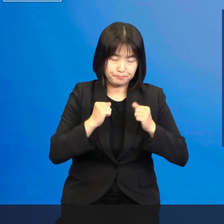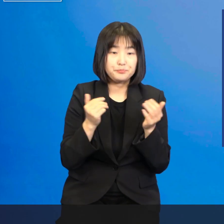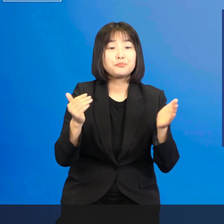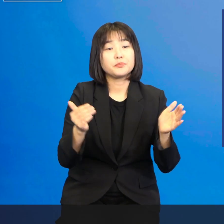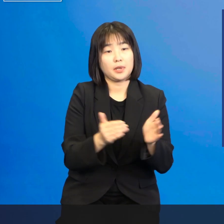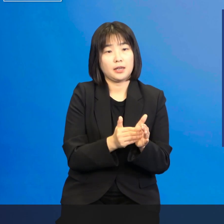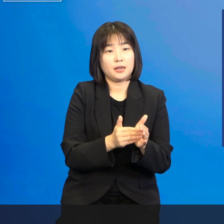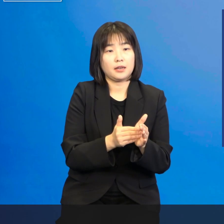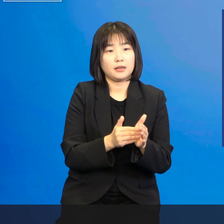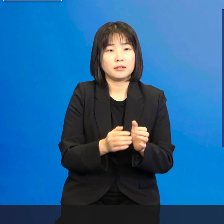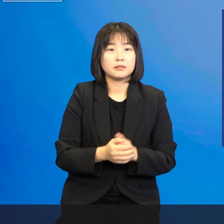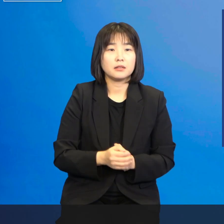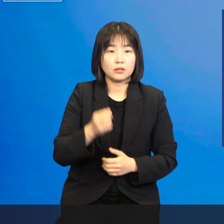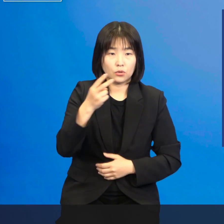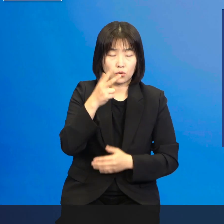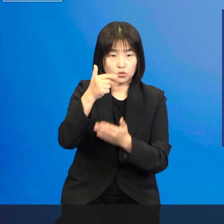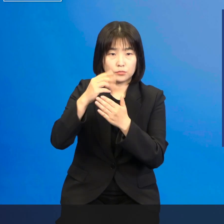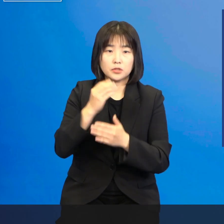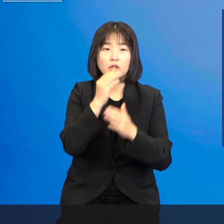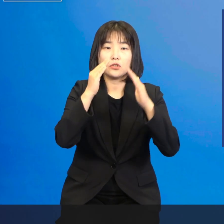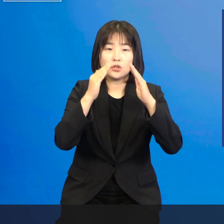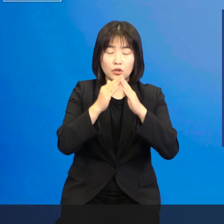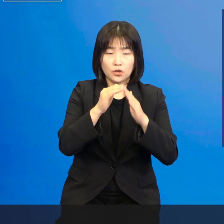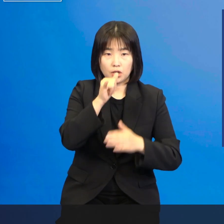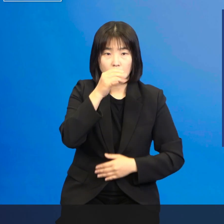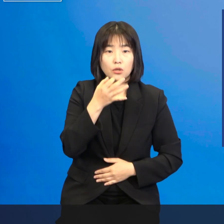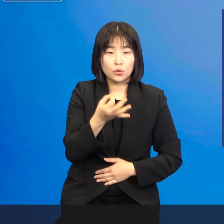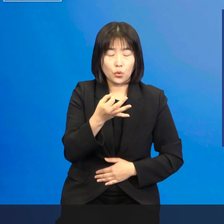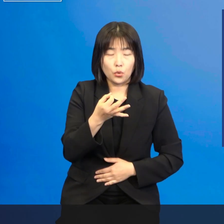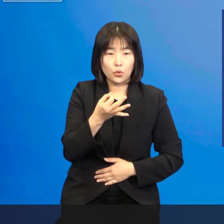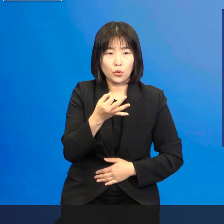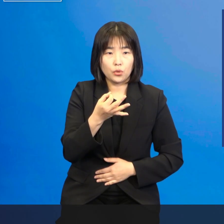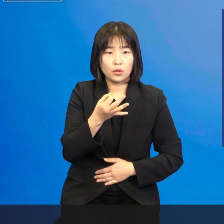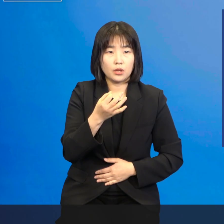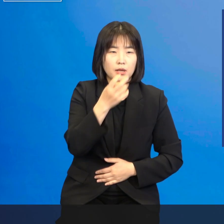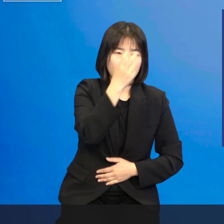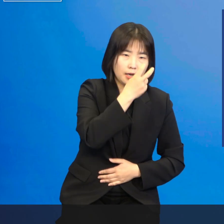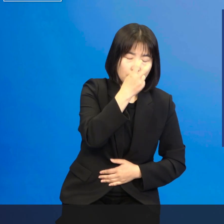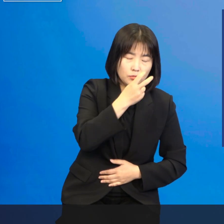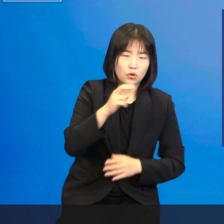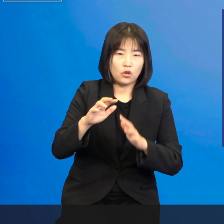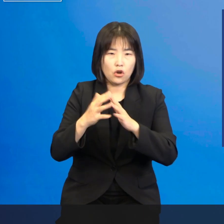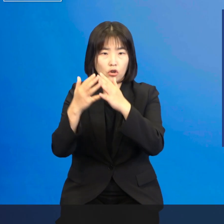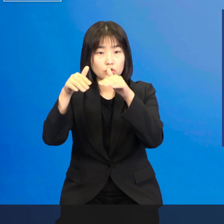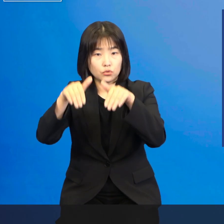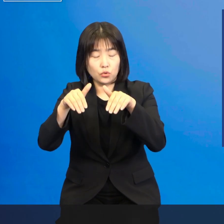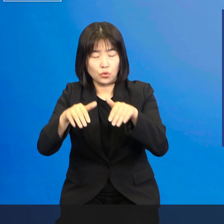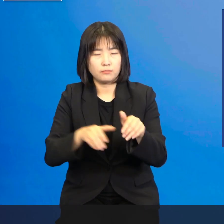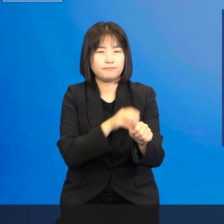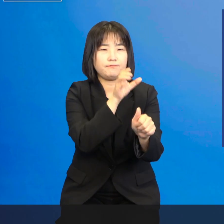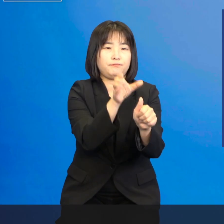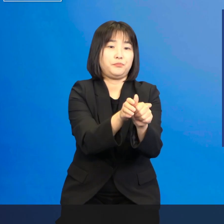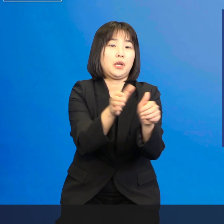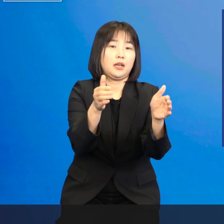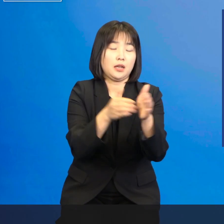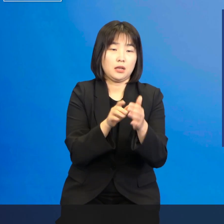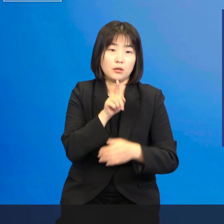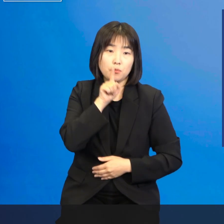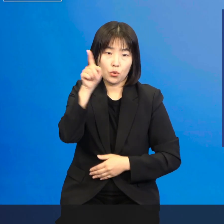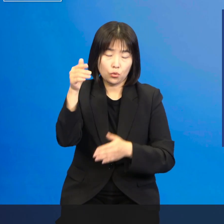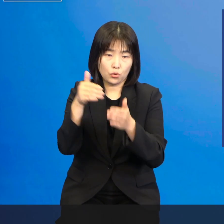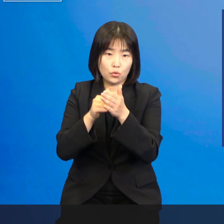다 하였습니다. 또 주님의 성전에 있는 돈을 다 쏟아서 감독들과 건축하는